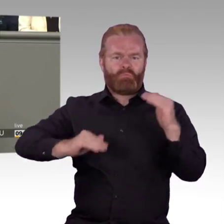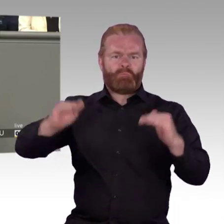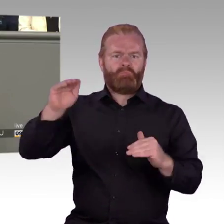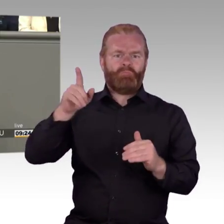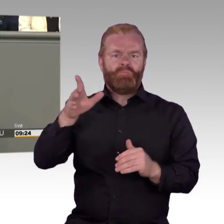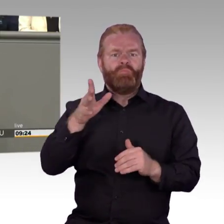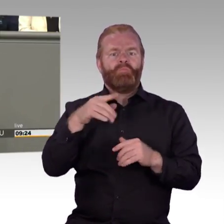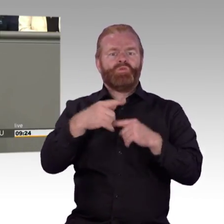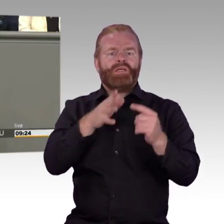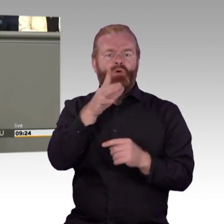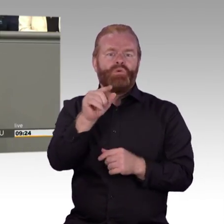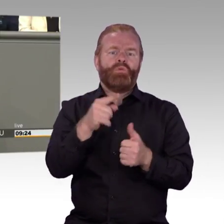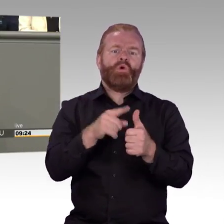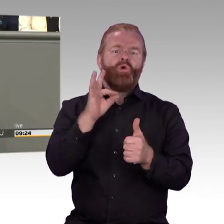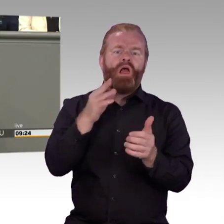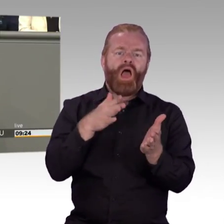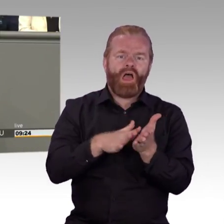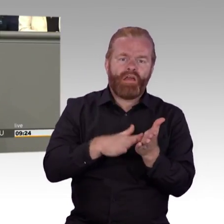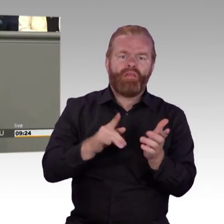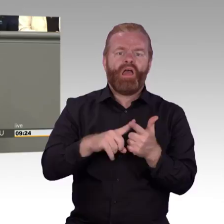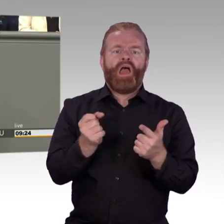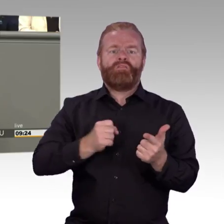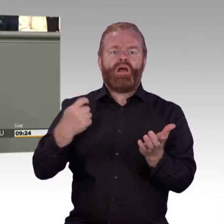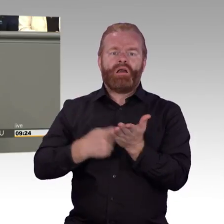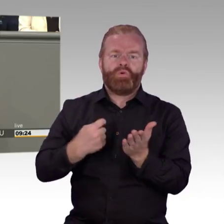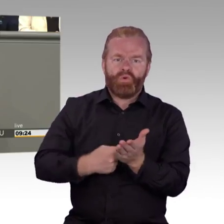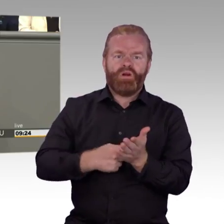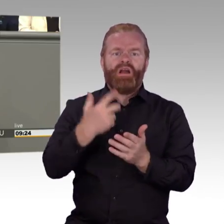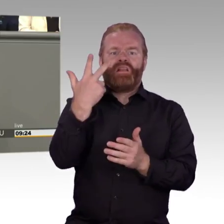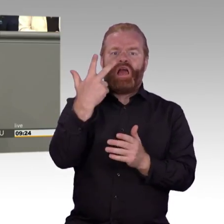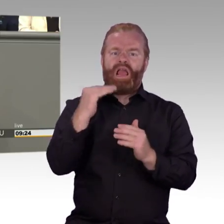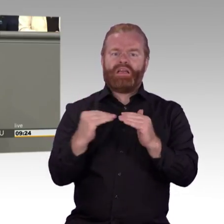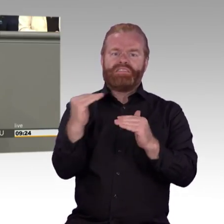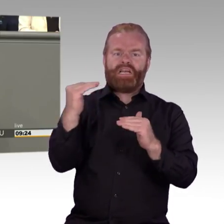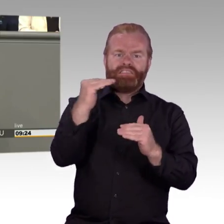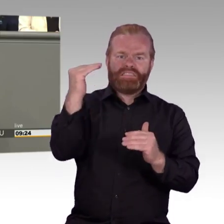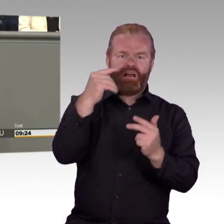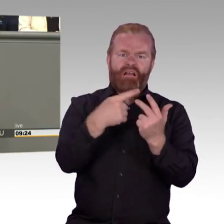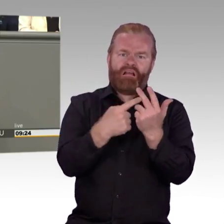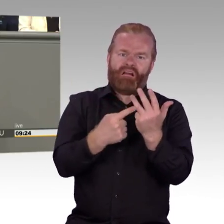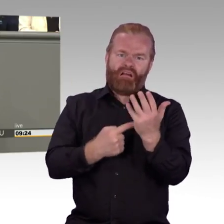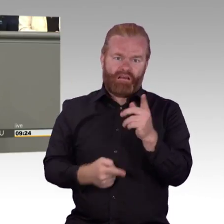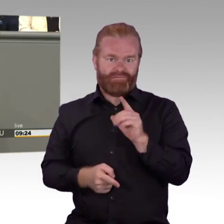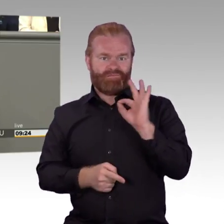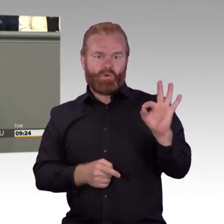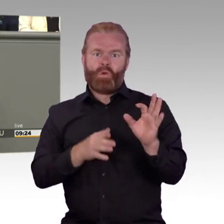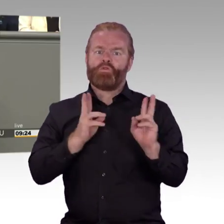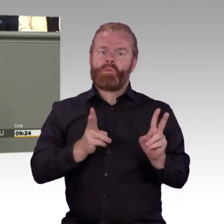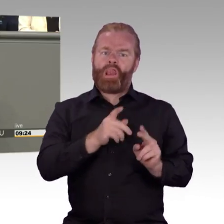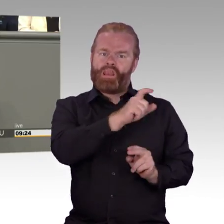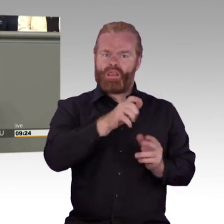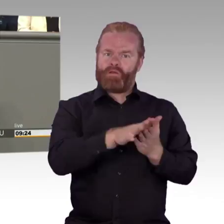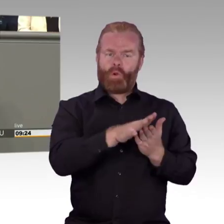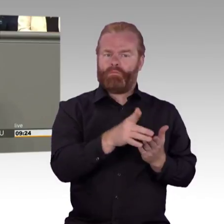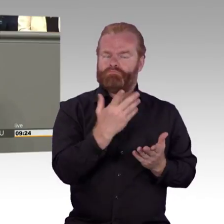hat, wie groß ist die Wahrscheinlichkeit, dass der Verbraucher zu einer spezialisierten Kanzlei findet, wie auf Seiten des